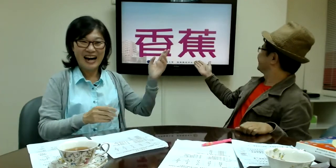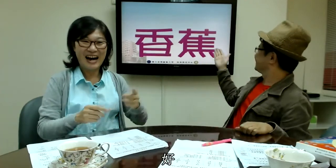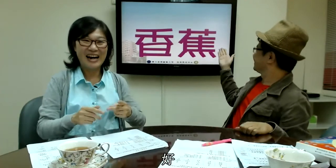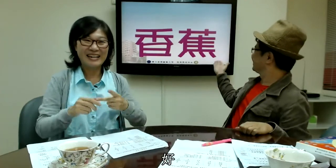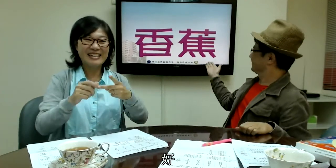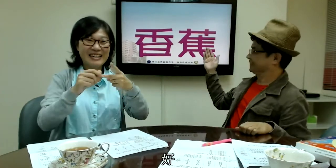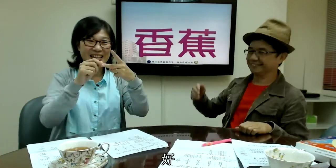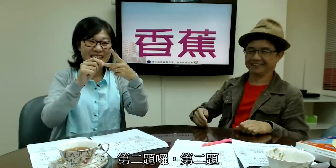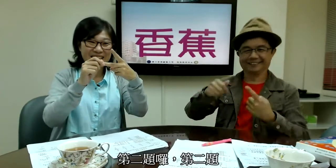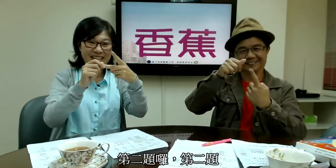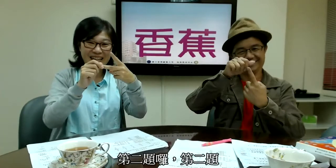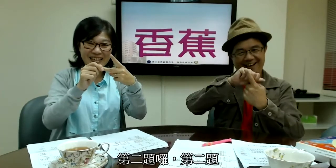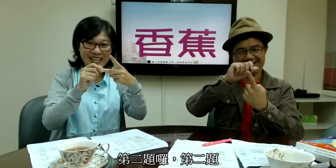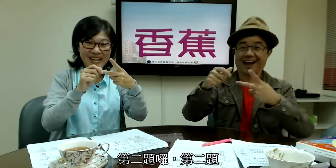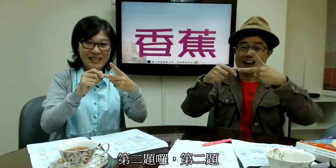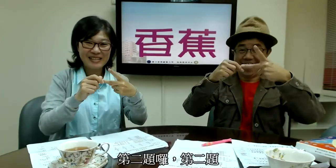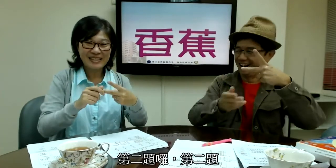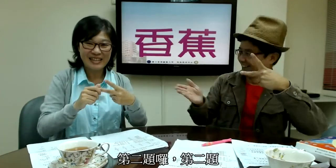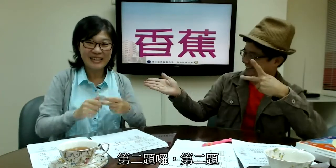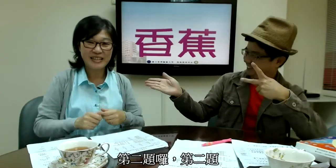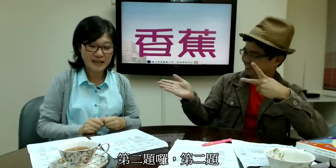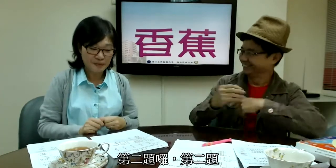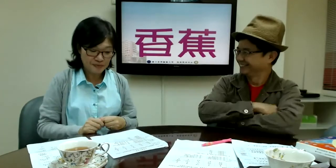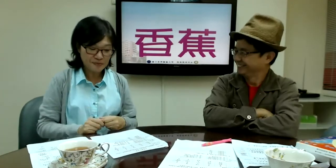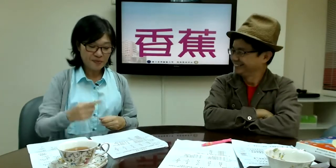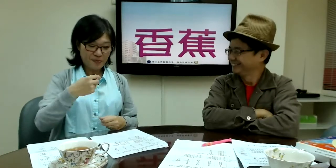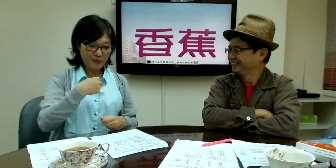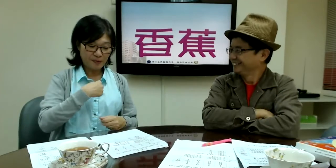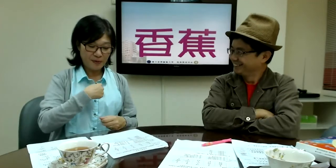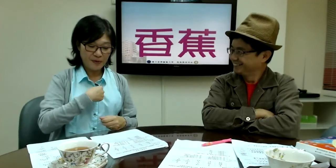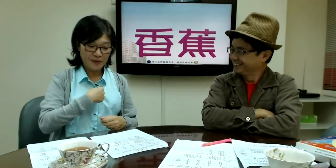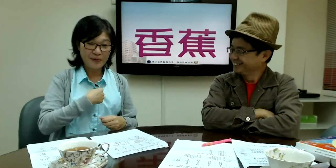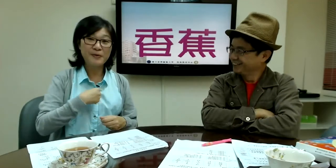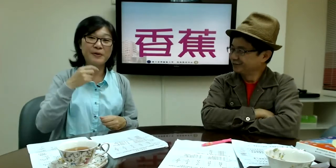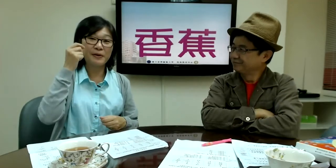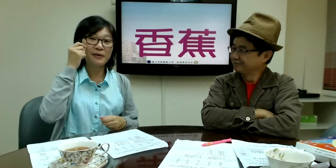好，第二题哦，第二题。 要摸一下，摸一下它就。